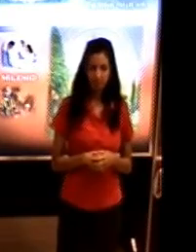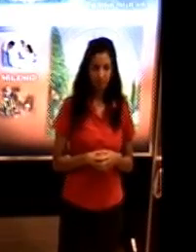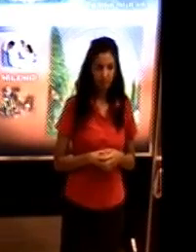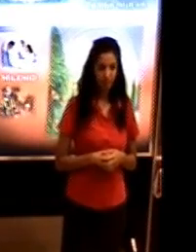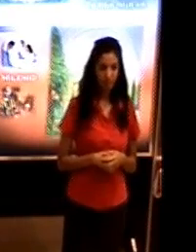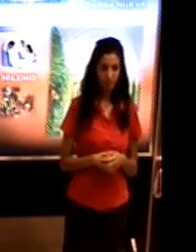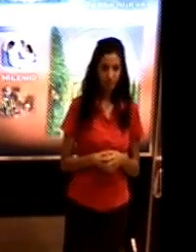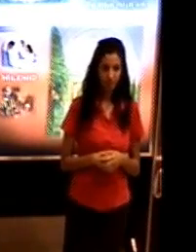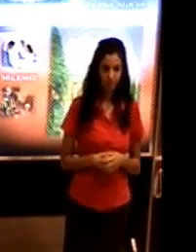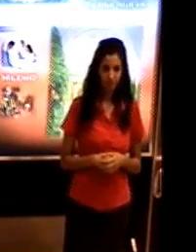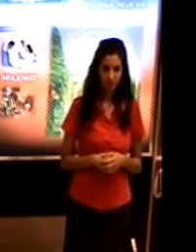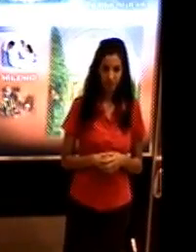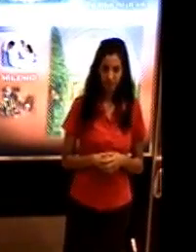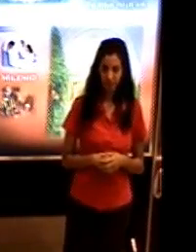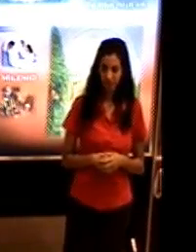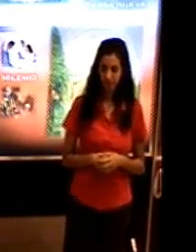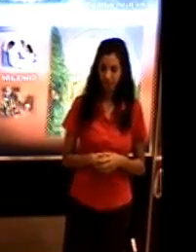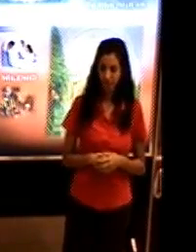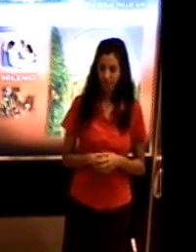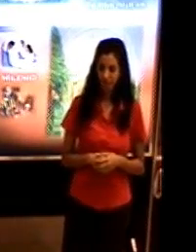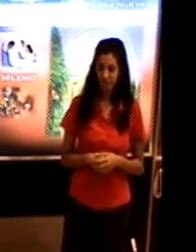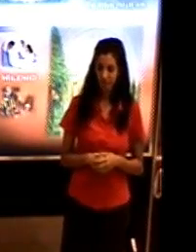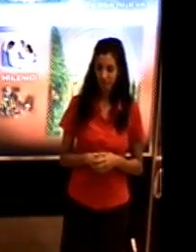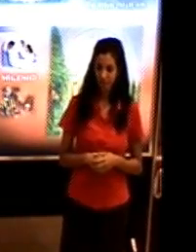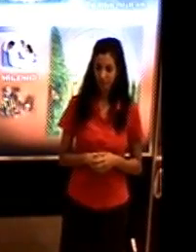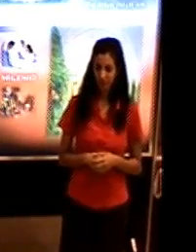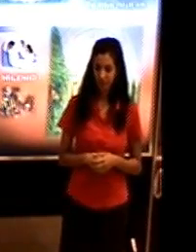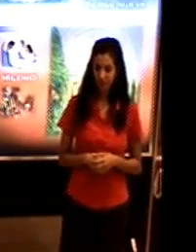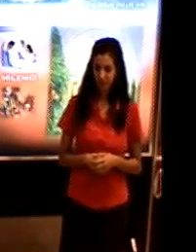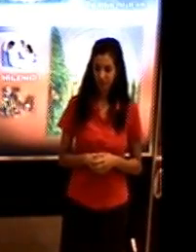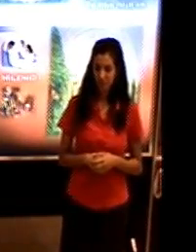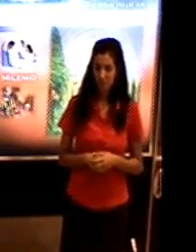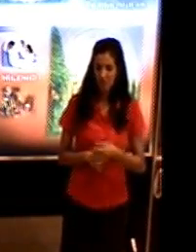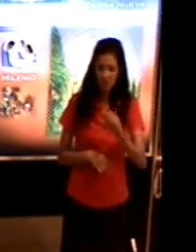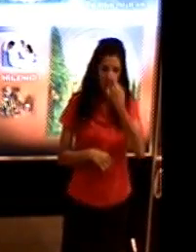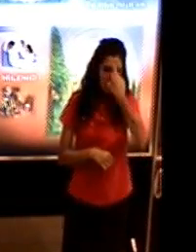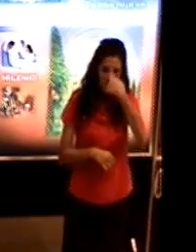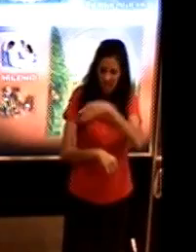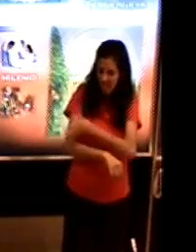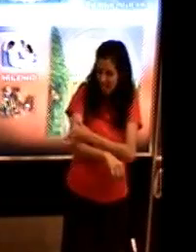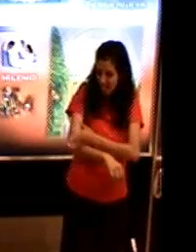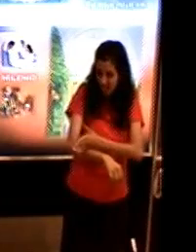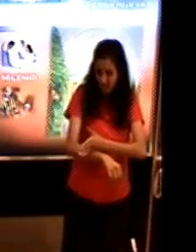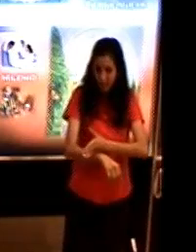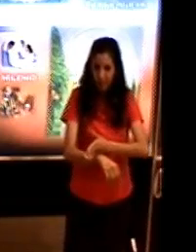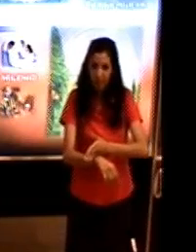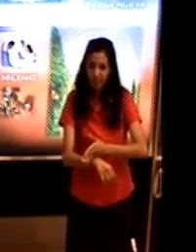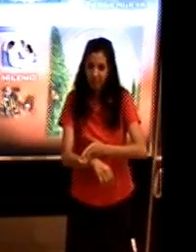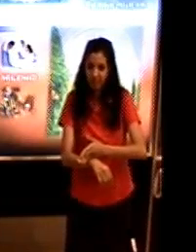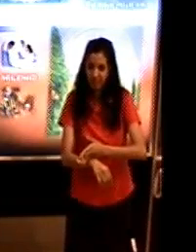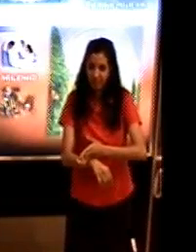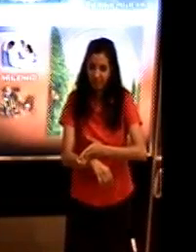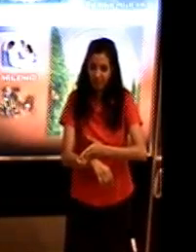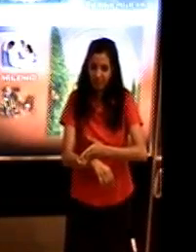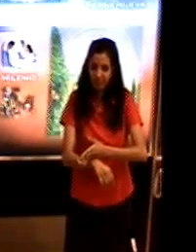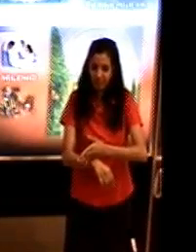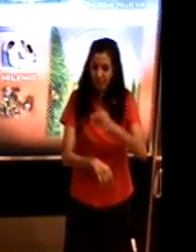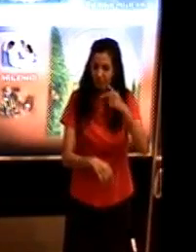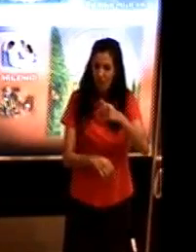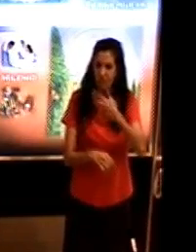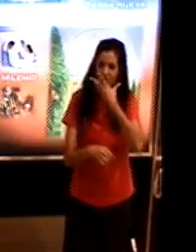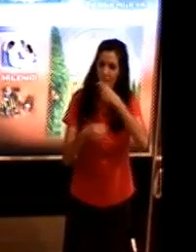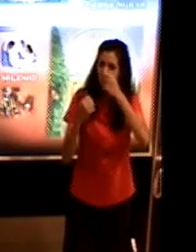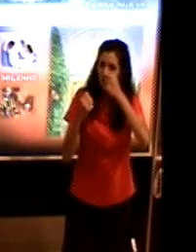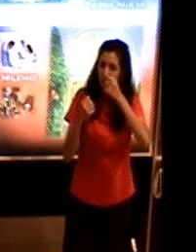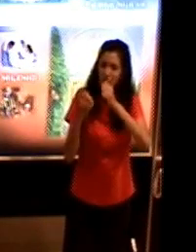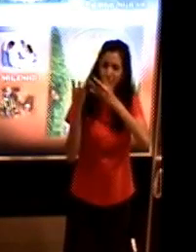Finalmente, al fin del conflicto, y es para esto no queda ya más tiempo, ya sabemos, estamos viviendo tiempos prestados de la gracia de